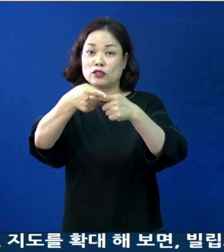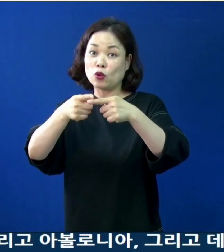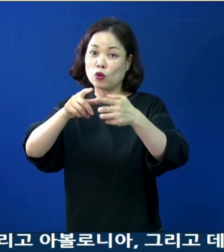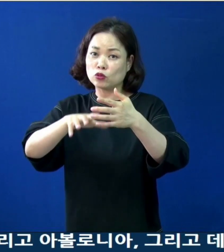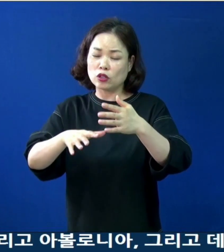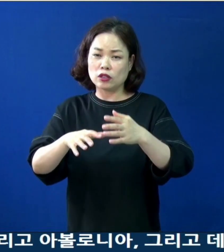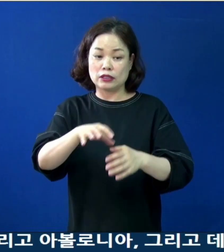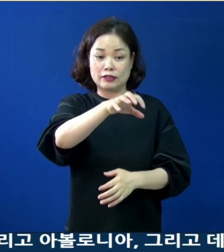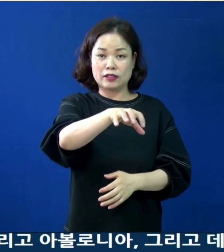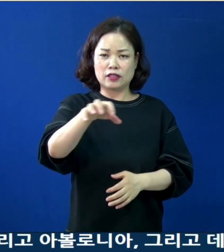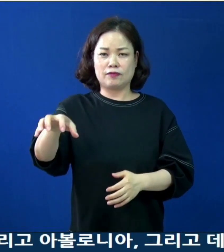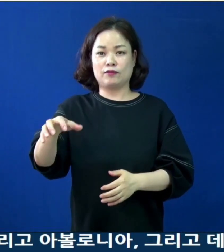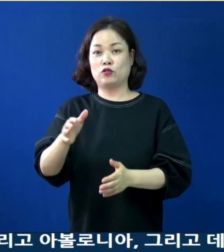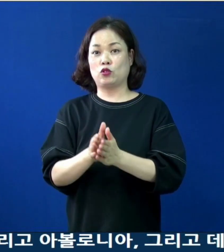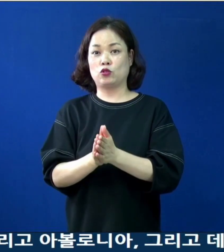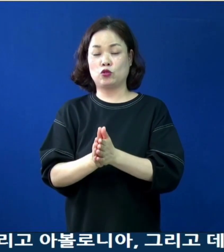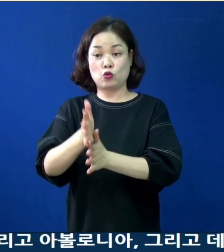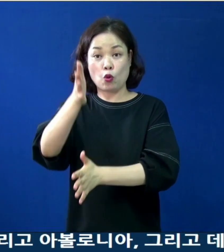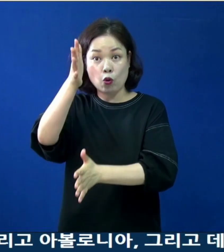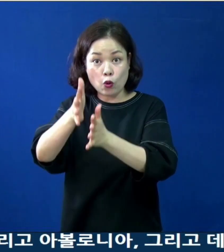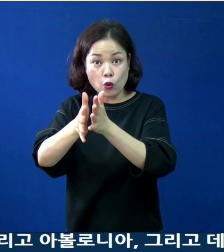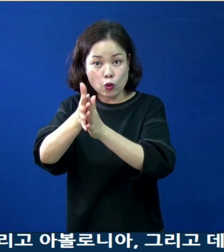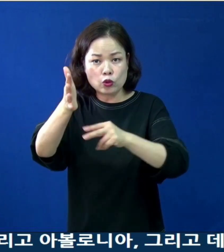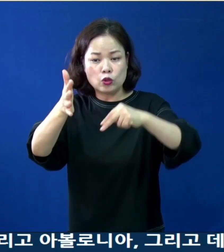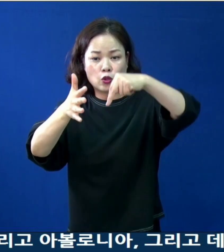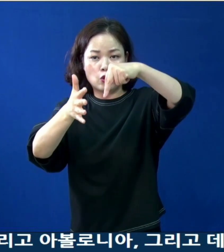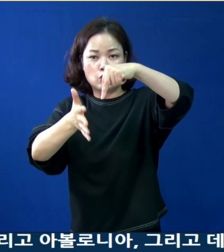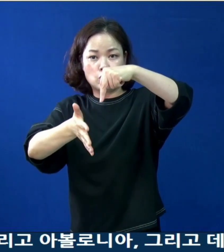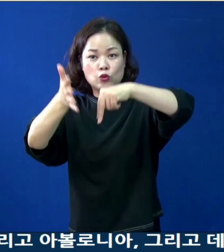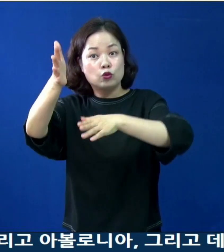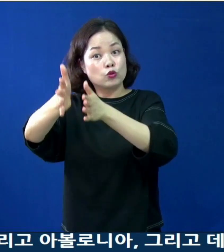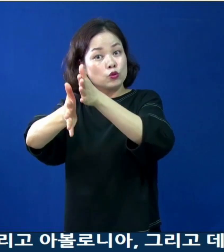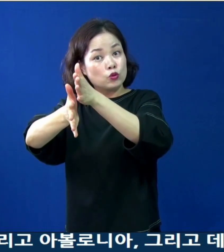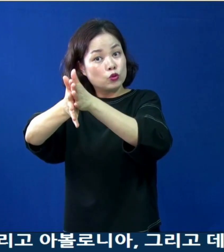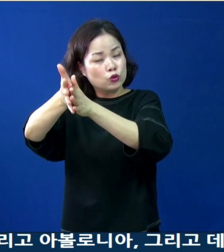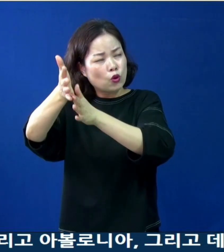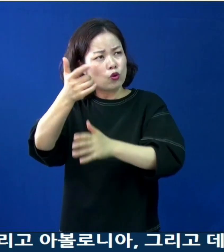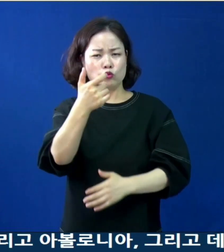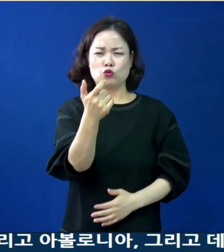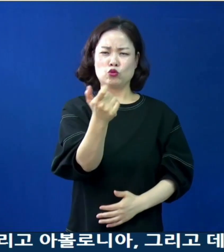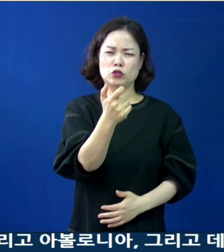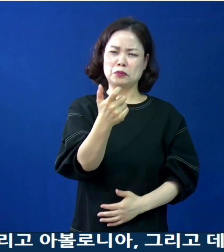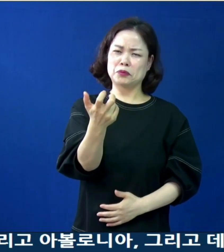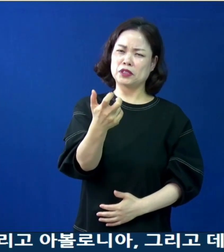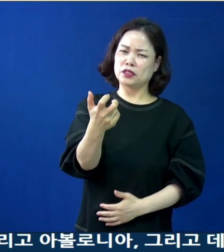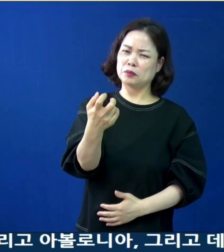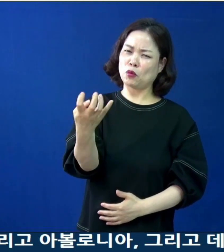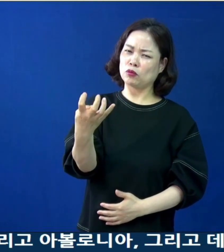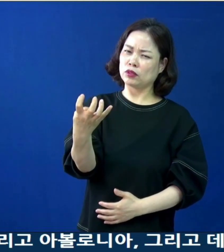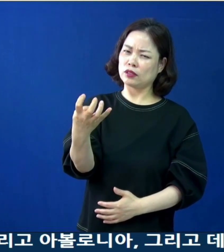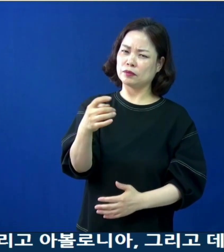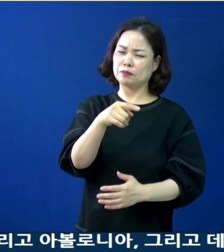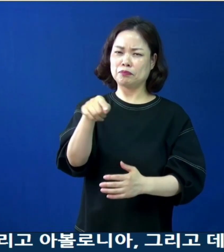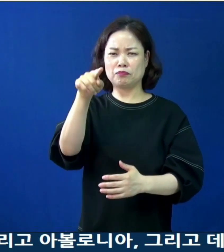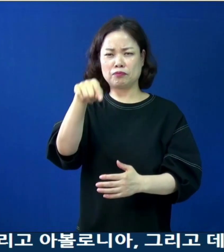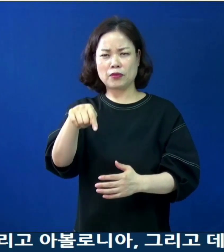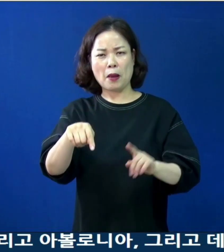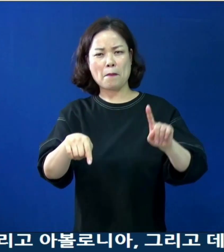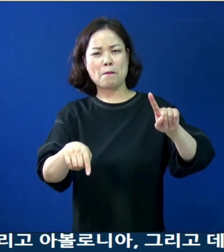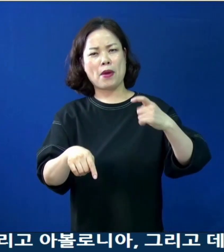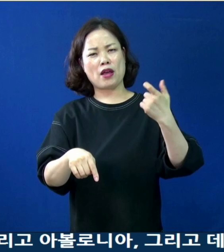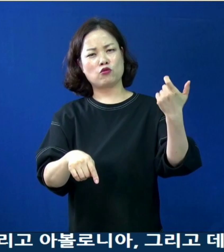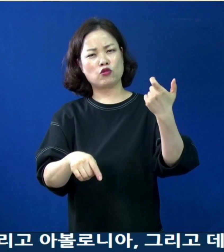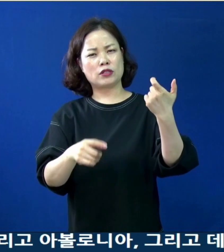다 주요한 도시들이다 해서 데살로니가까지 이동 60, 70, 45 이렇게 더하니까 대략 한